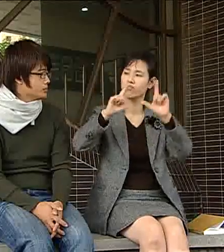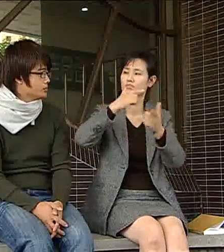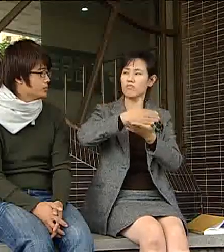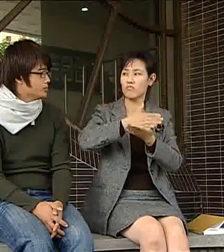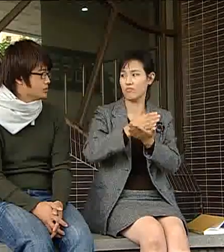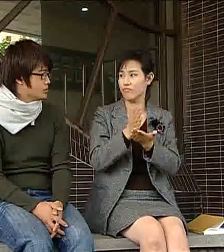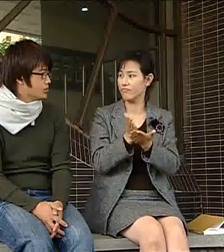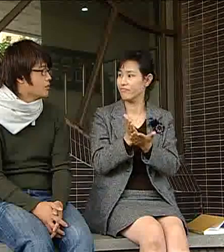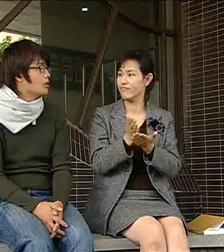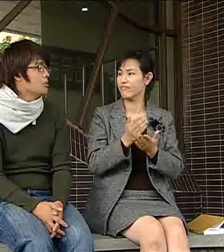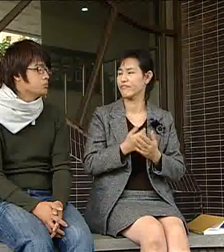다양합니다.